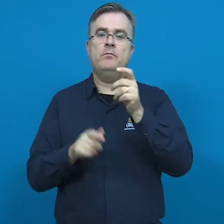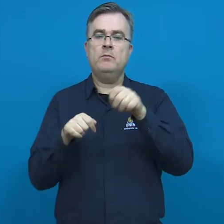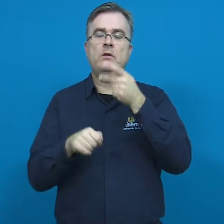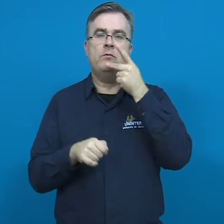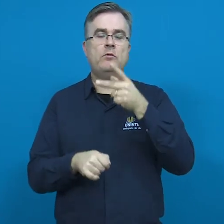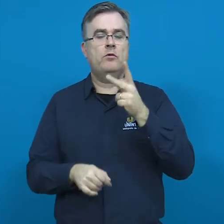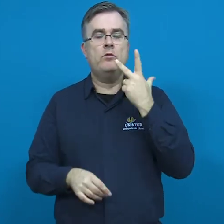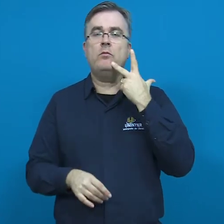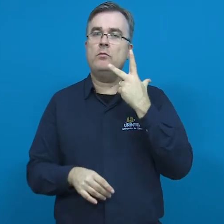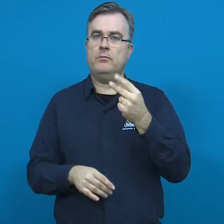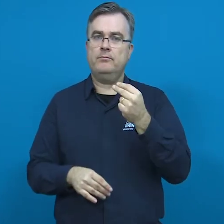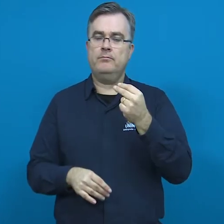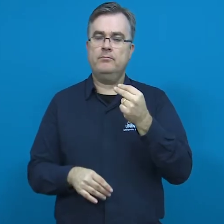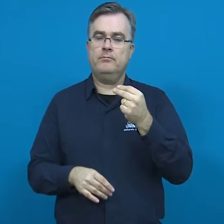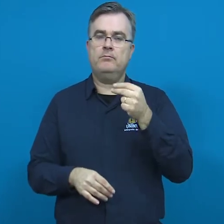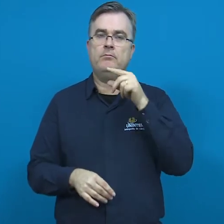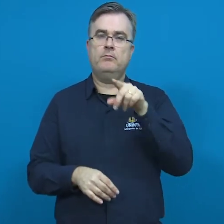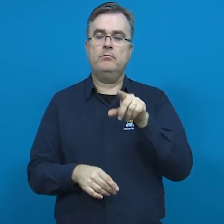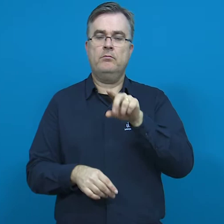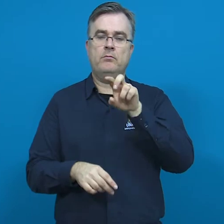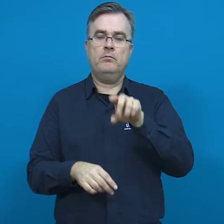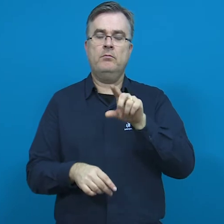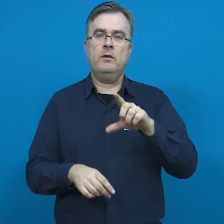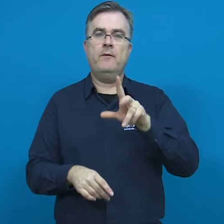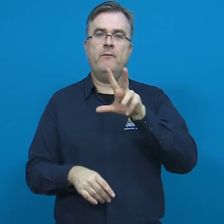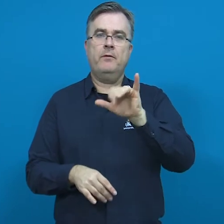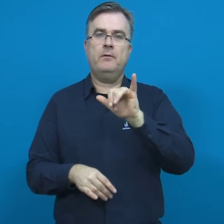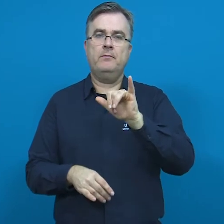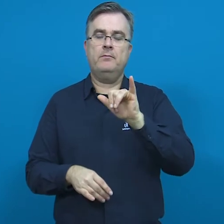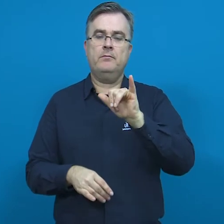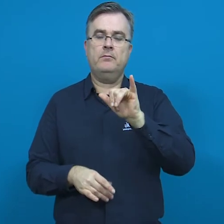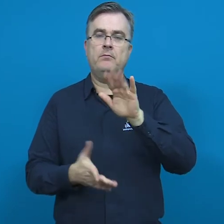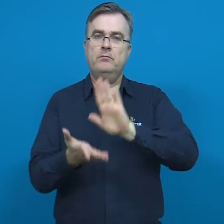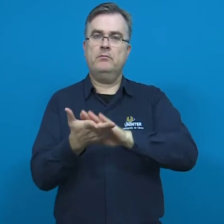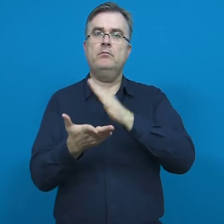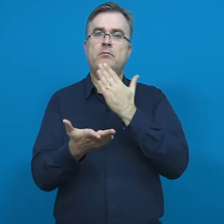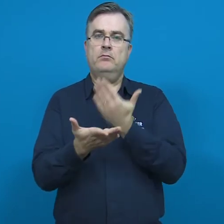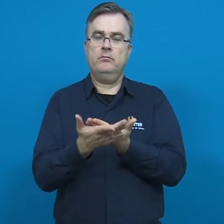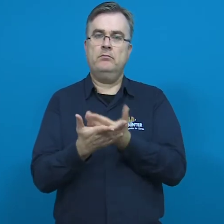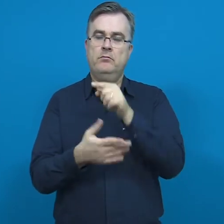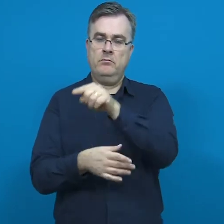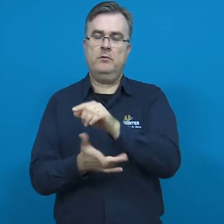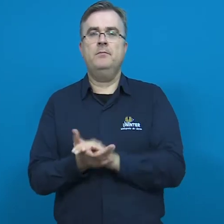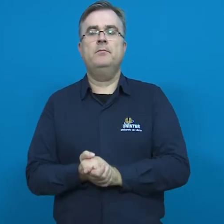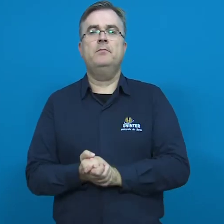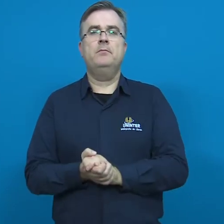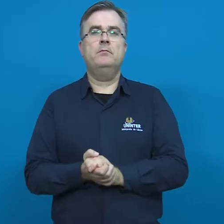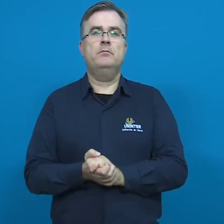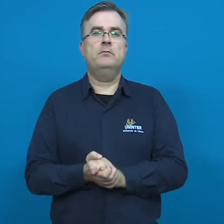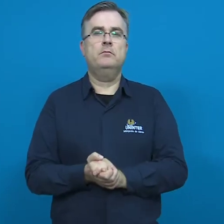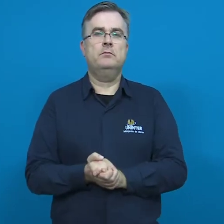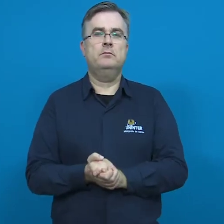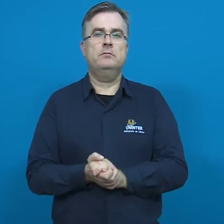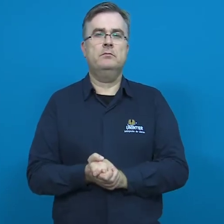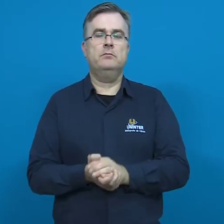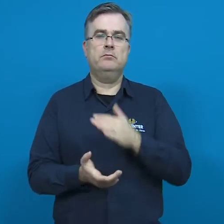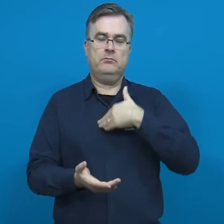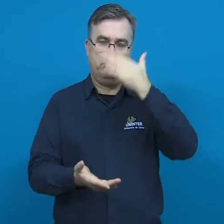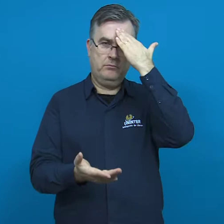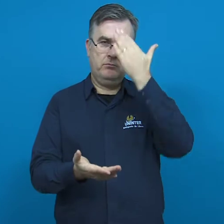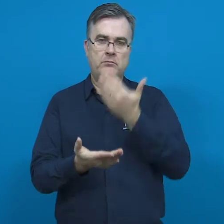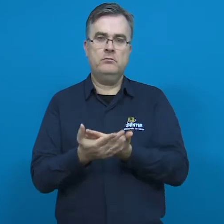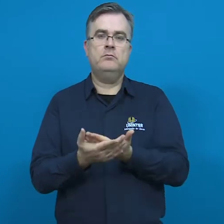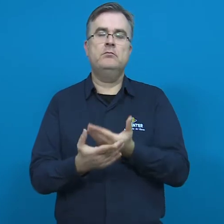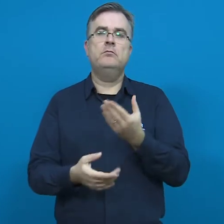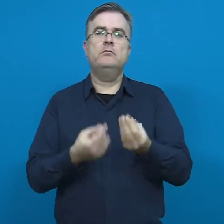vai falar, porque pode falar normalmente, que a pessoa do lado vai fazer a tradução, né, para ela, né?